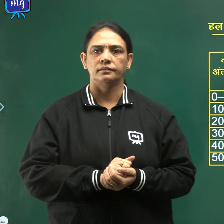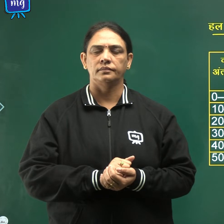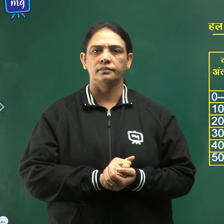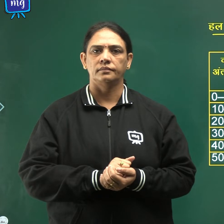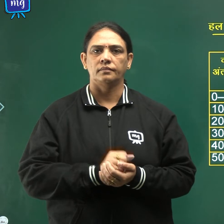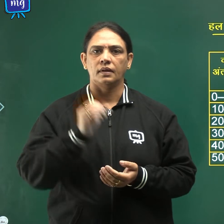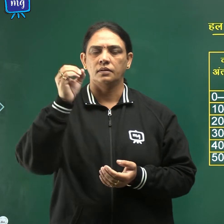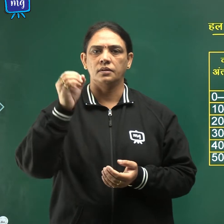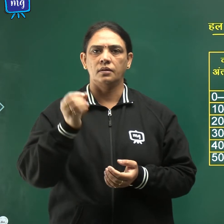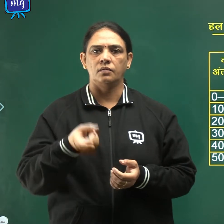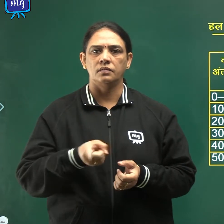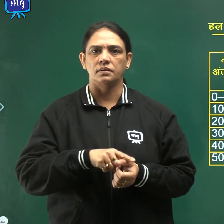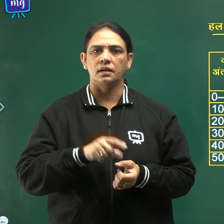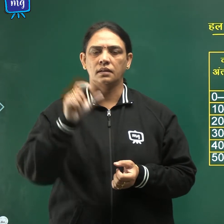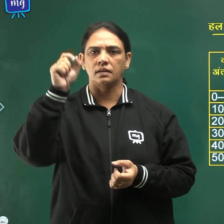0 से 10